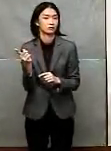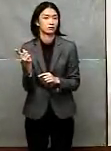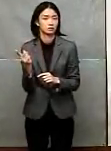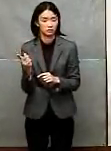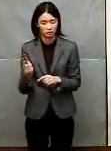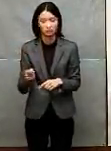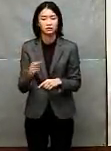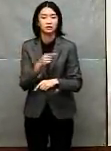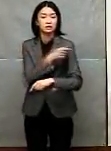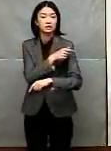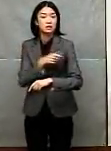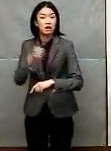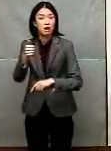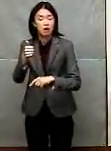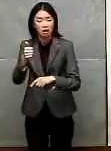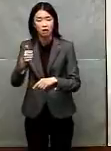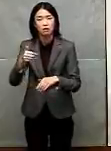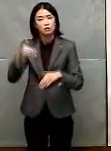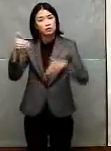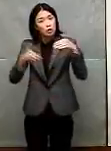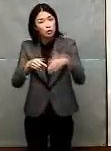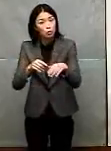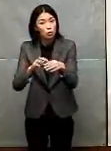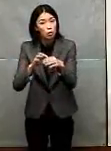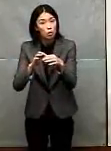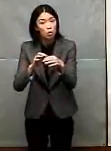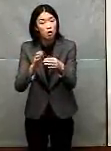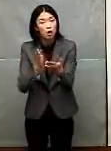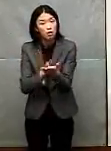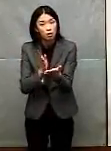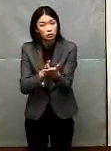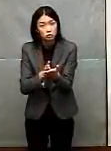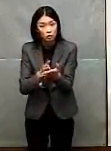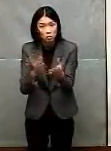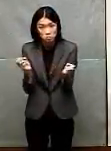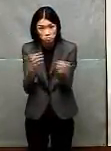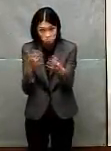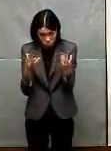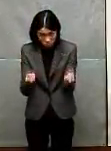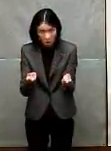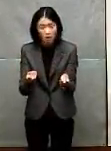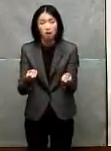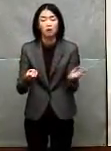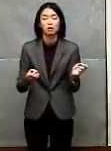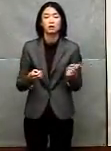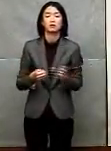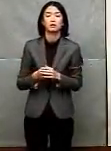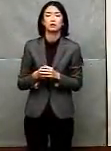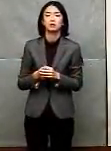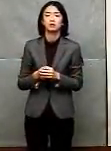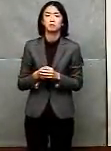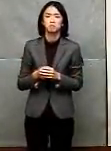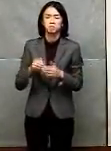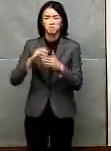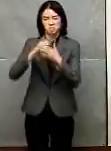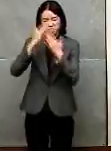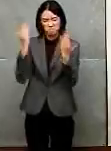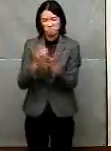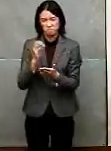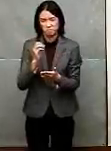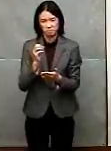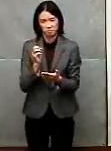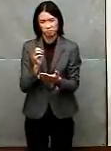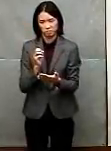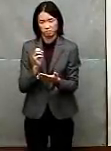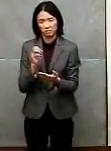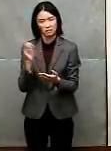の話というのは特になかった？ そのことはちょっと 全くないということではないんですけども